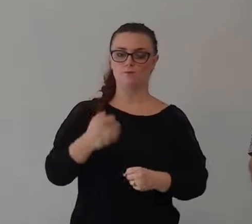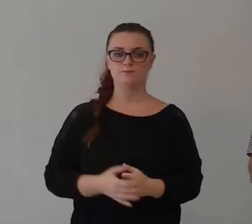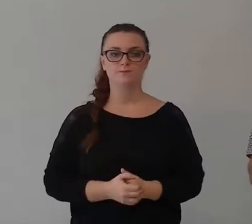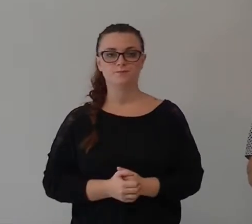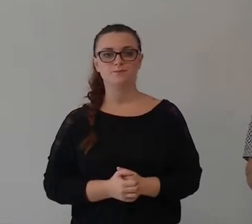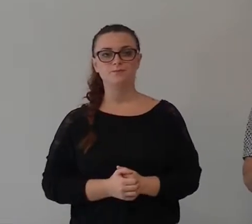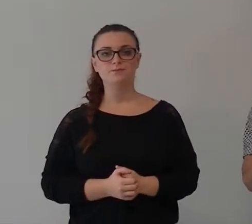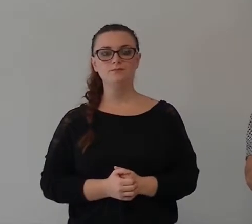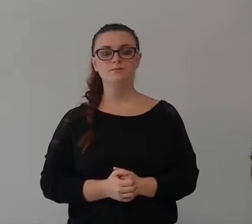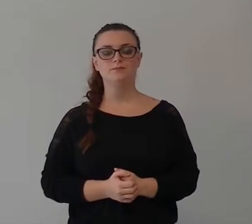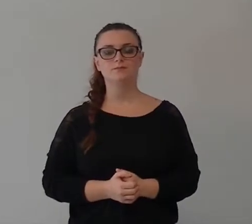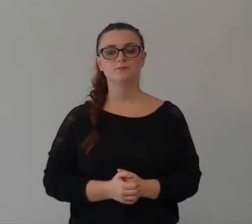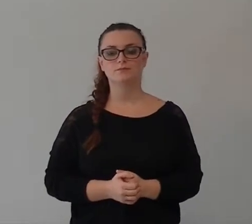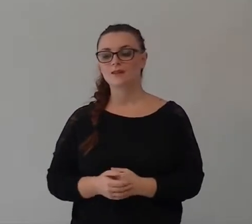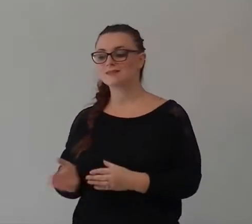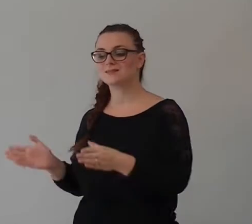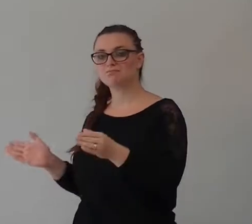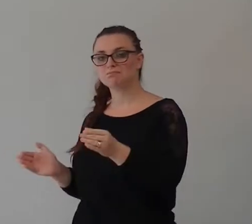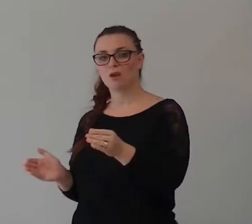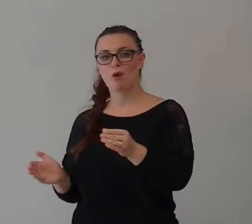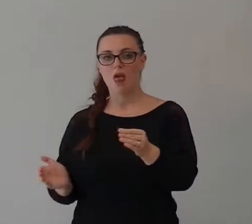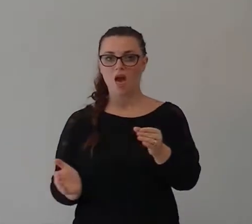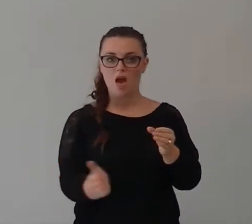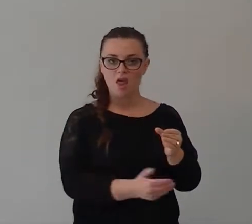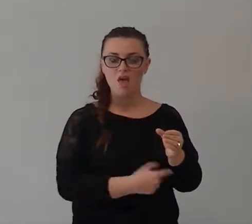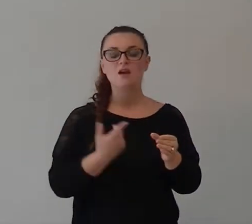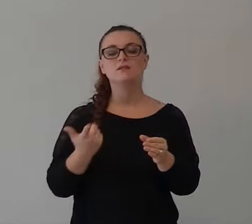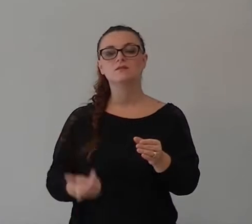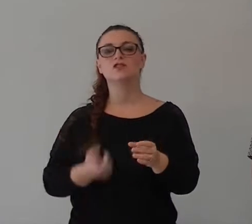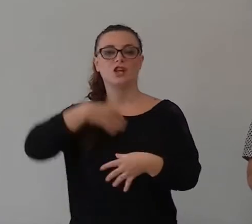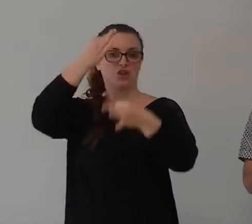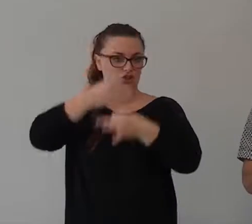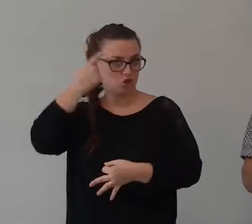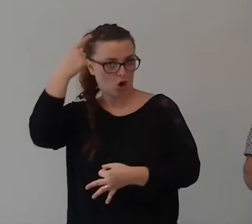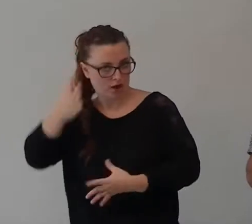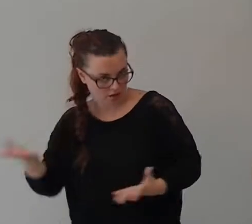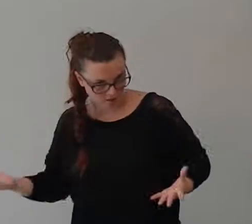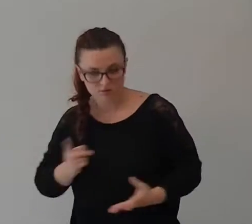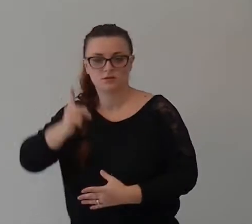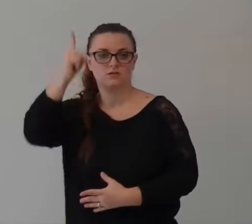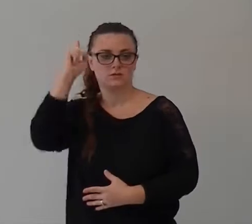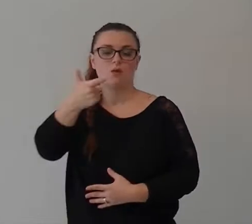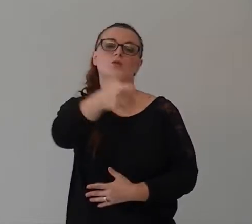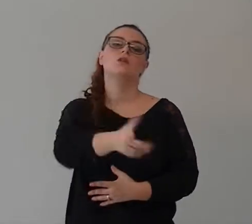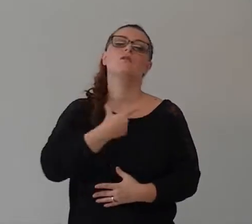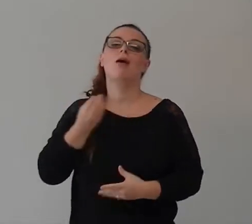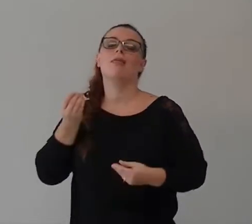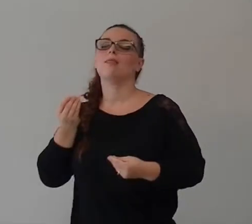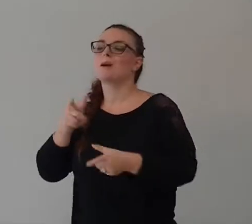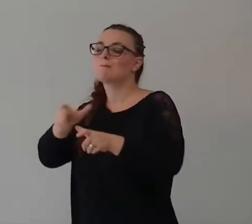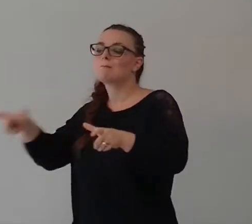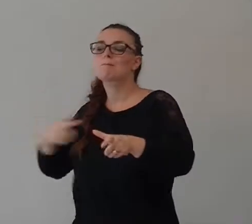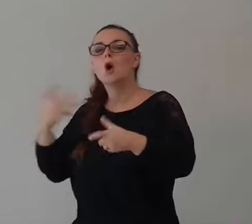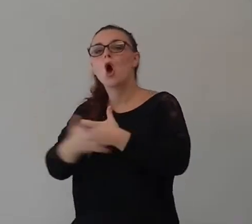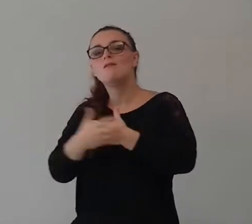il fatto di spigolare era stato stabilito dal Signore perché dà la possibilità di dare ai